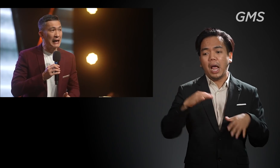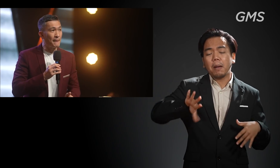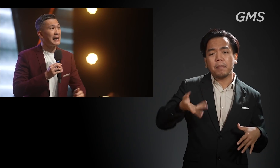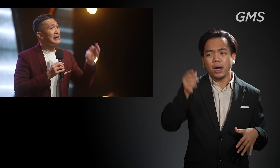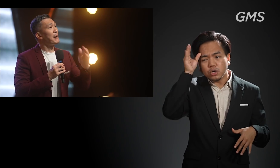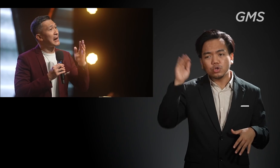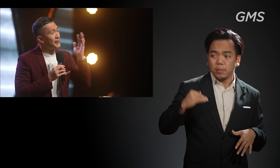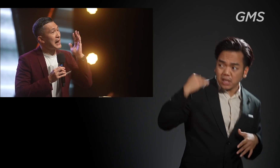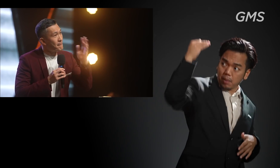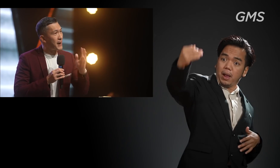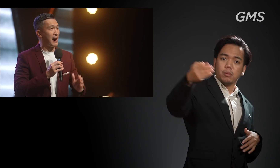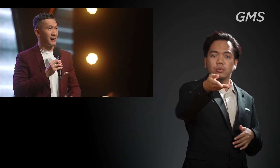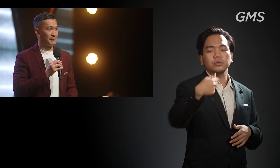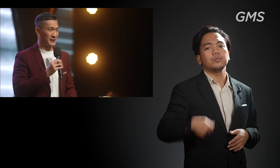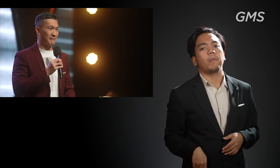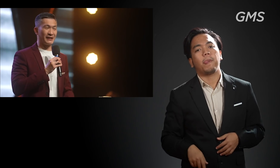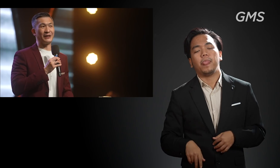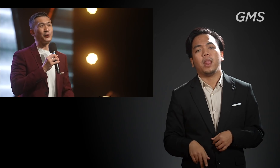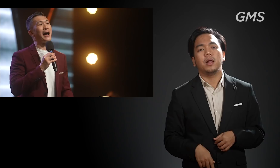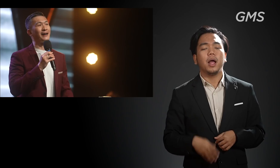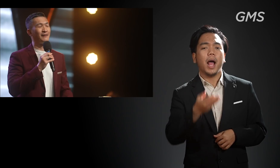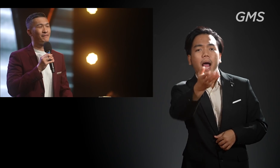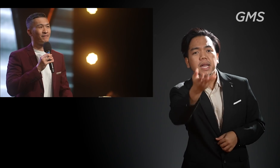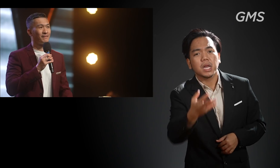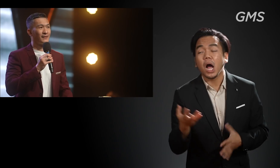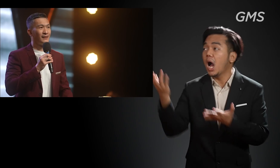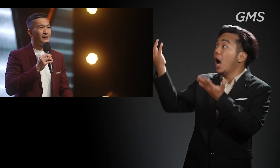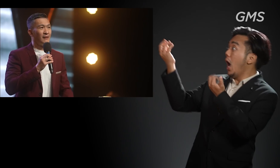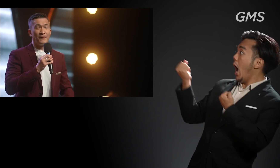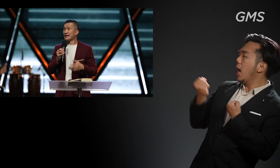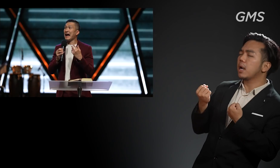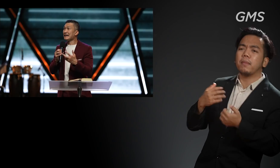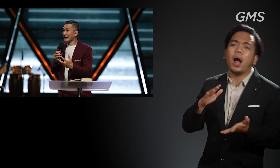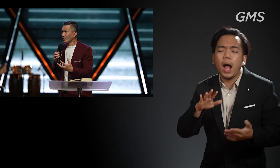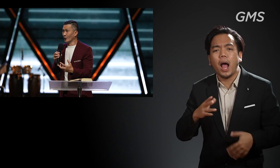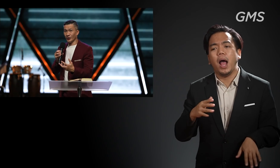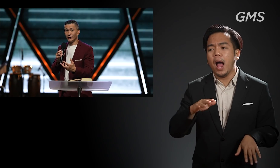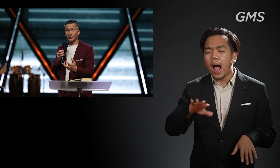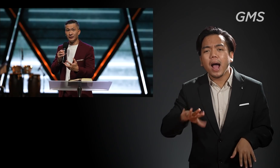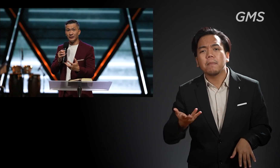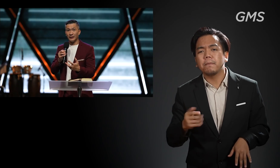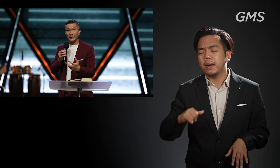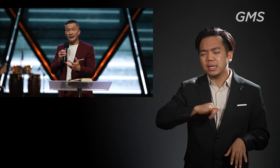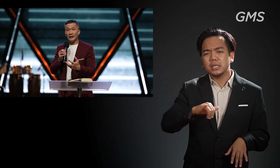penuh pengharapan, Anda mengharapkan apa bersama dengan Tuhan? Visi Anda itu loh,